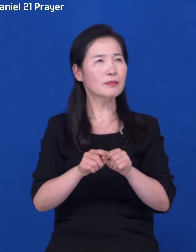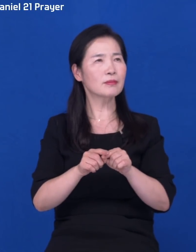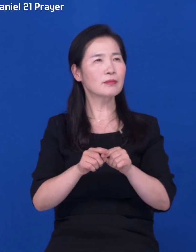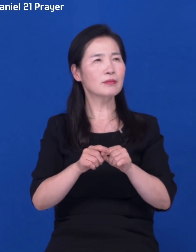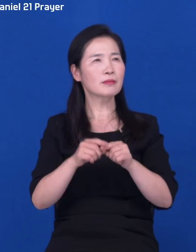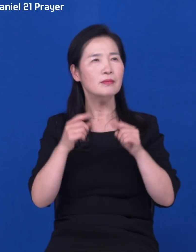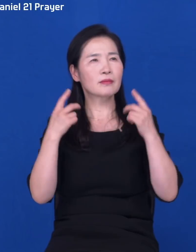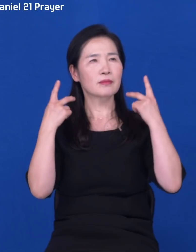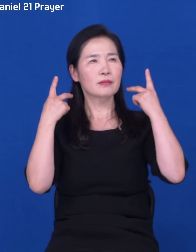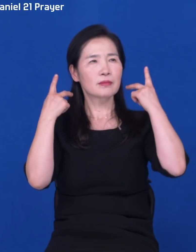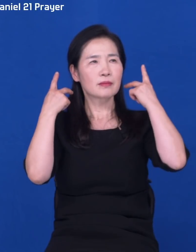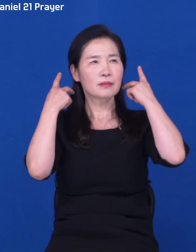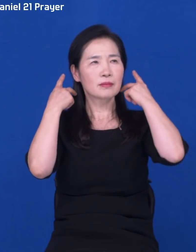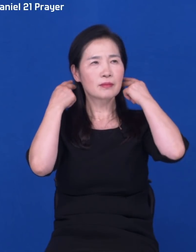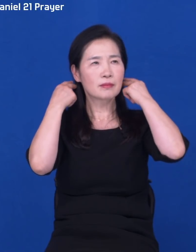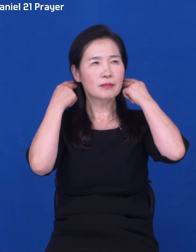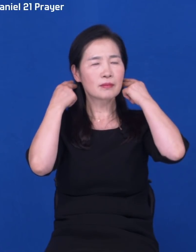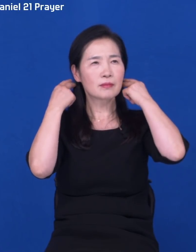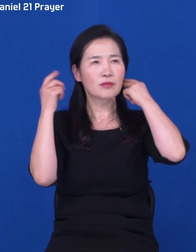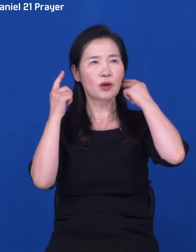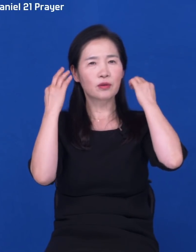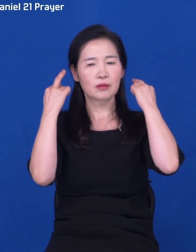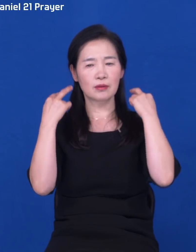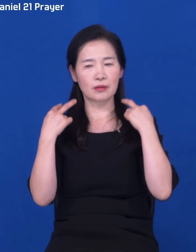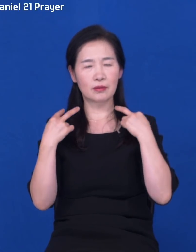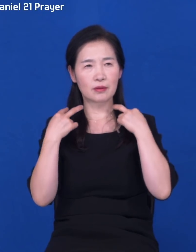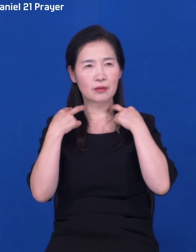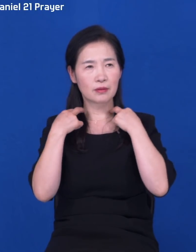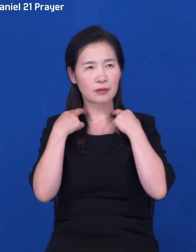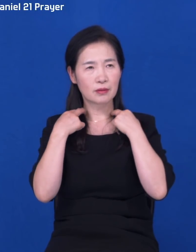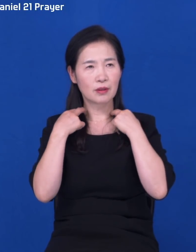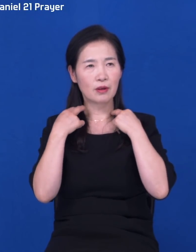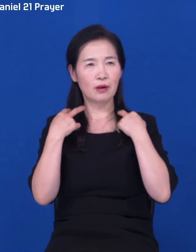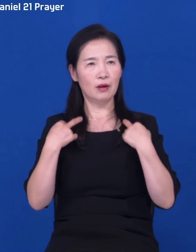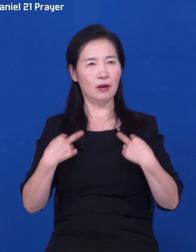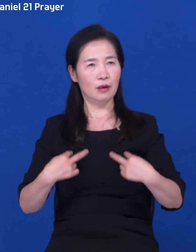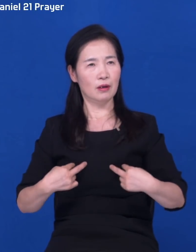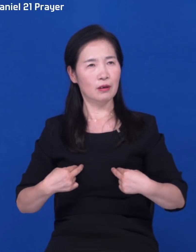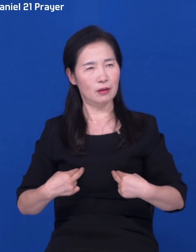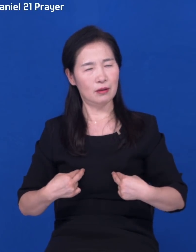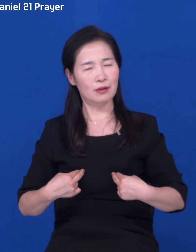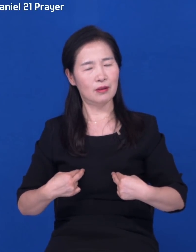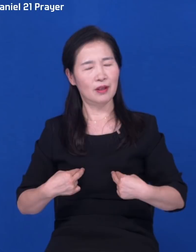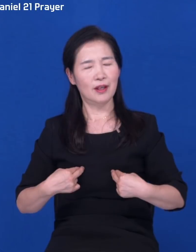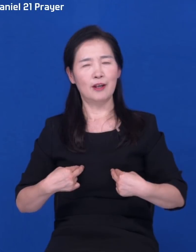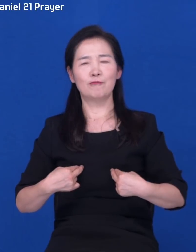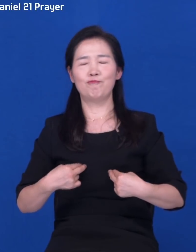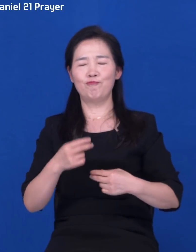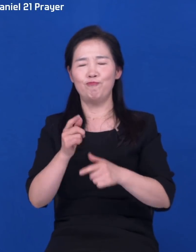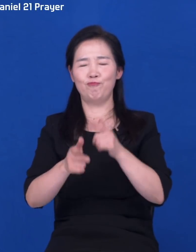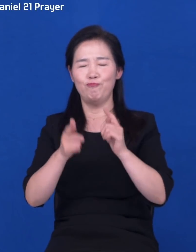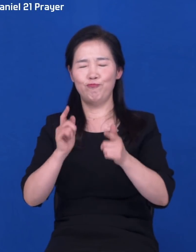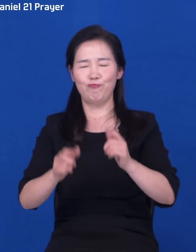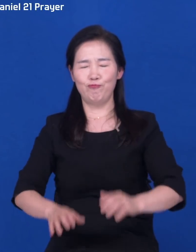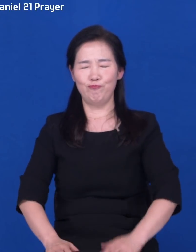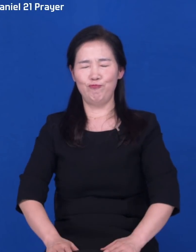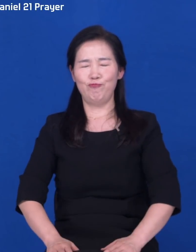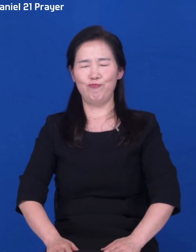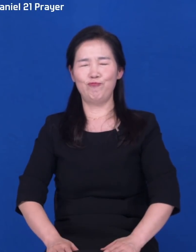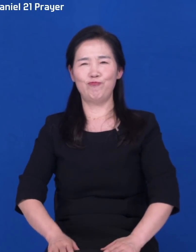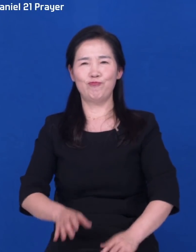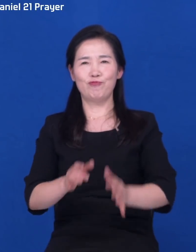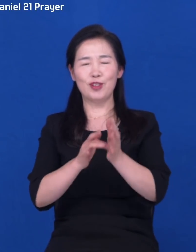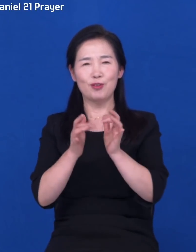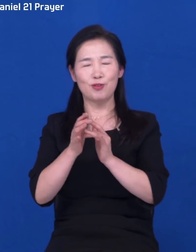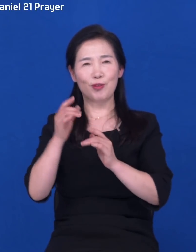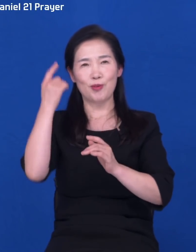커트머리, 어떤 머리는 단발머리, 어떤 그림은 장발. 그래서 뭐 누구예요? 이렇게 하다가 나